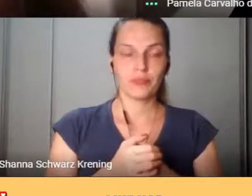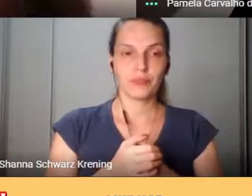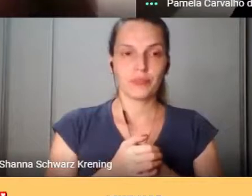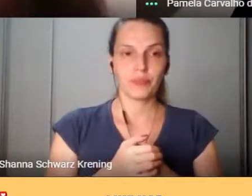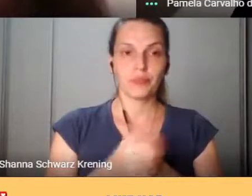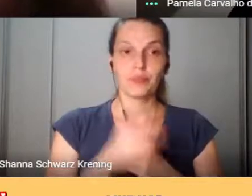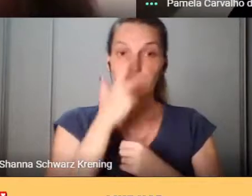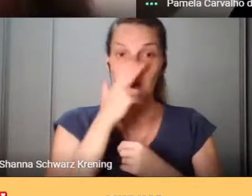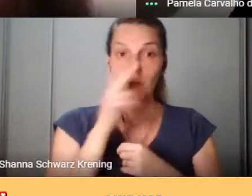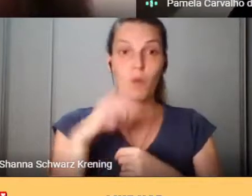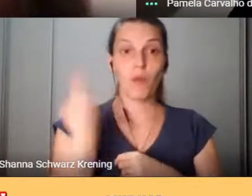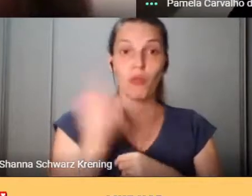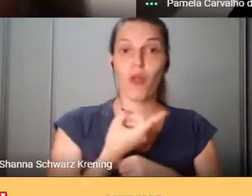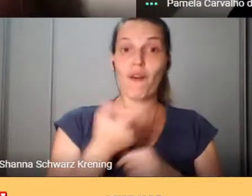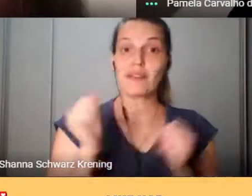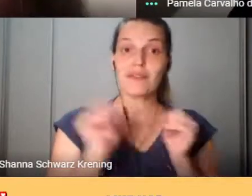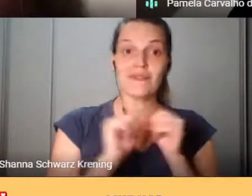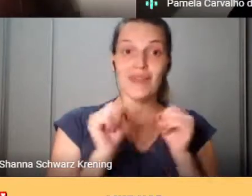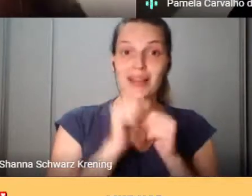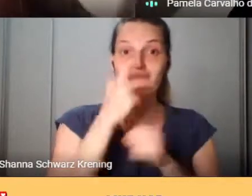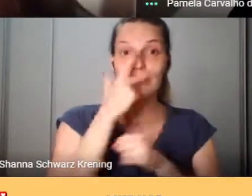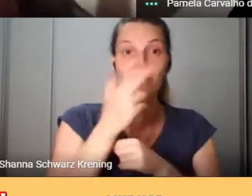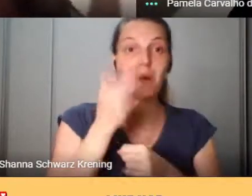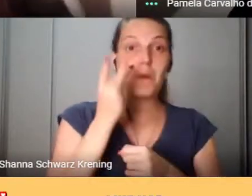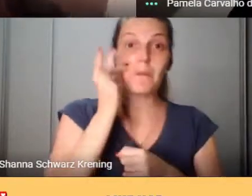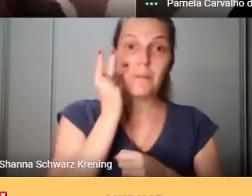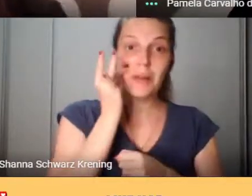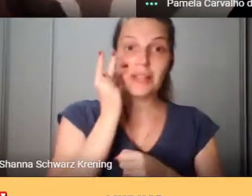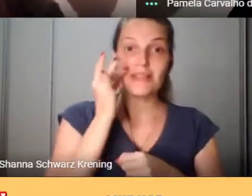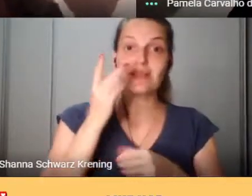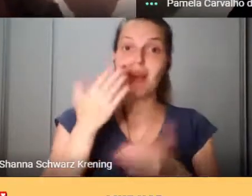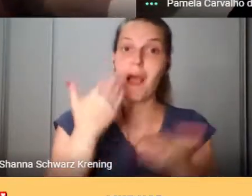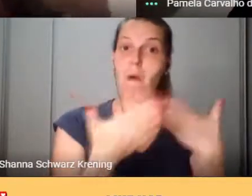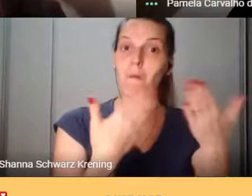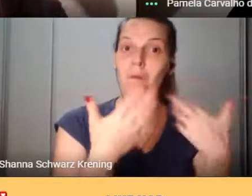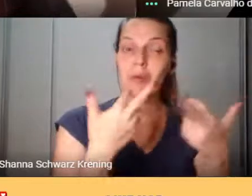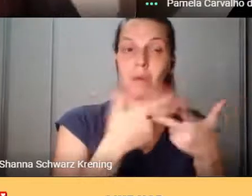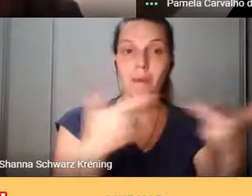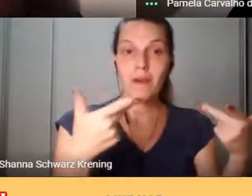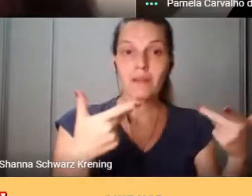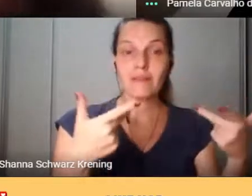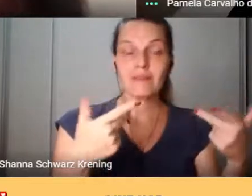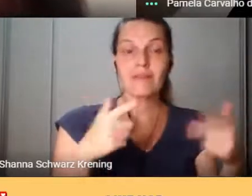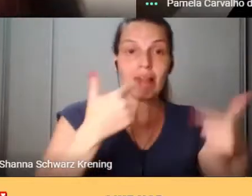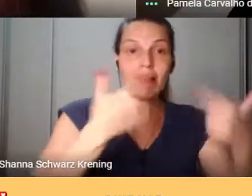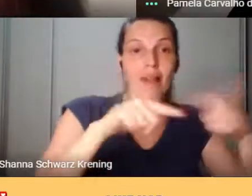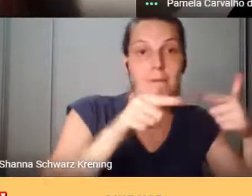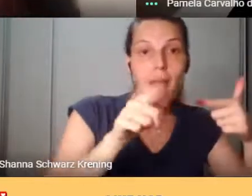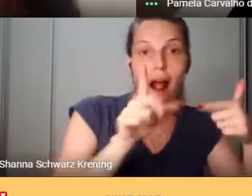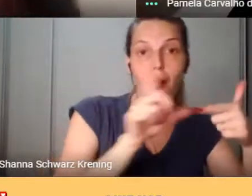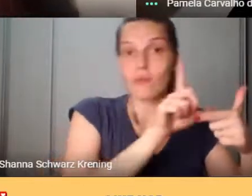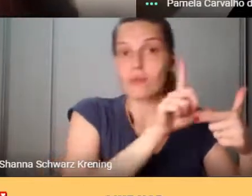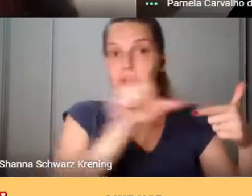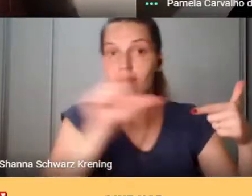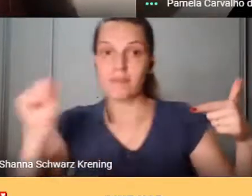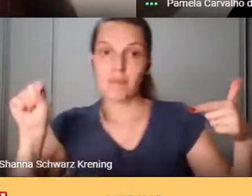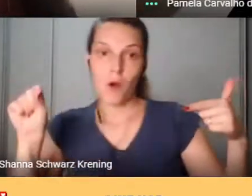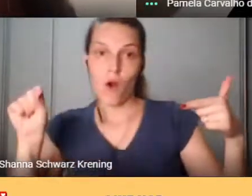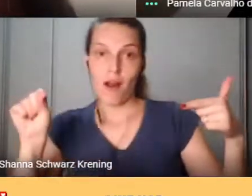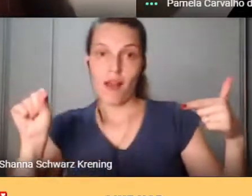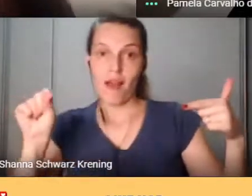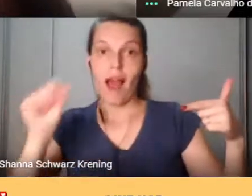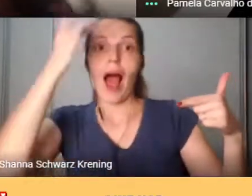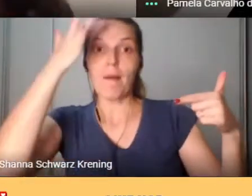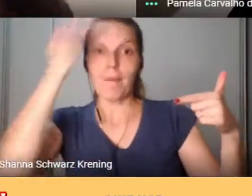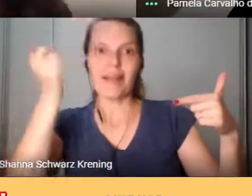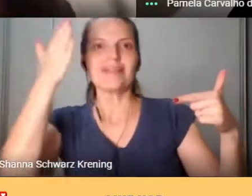Como a gente faz no presencial, né, Pamela? Exato. A gente sai do trabalho e no outro dia a gente sabe que ele vai estar lá, né? Isso